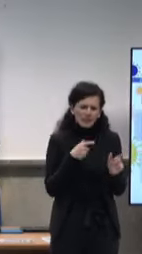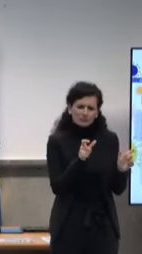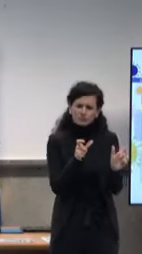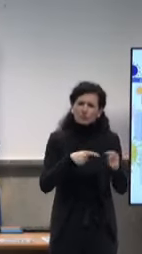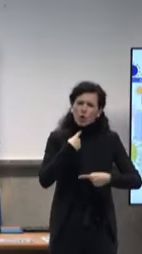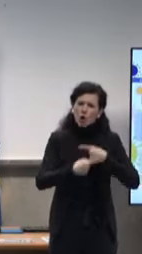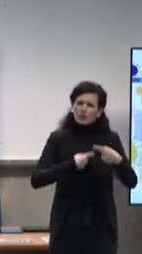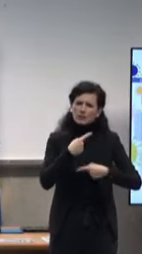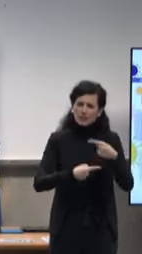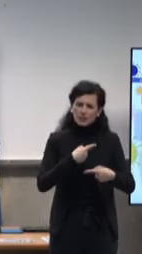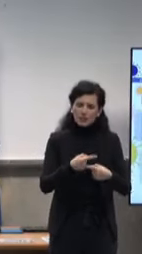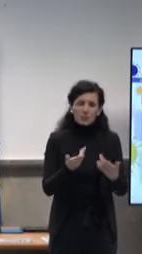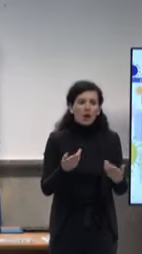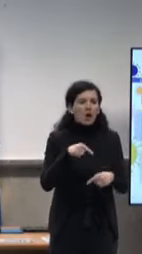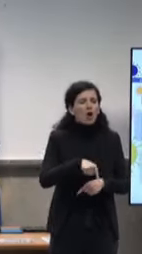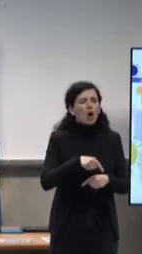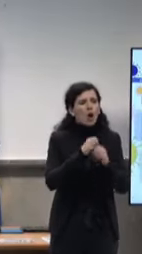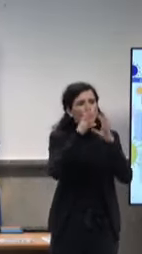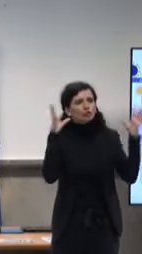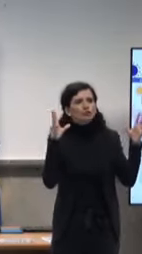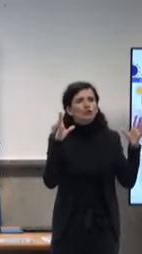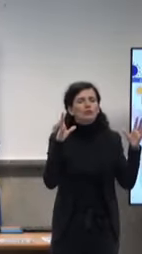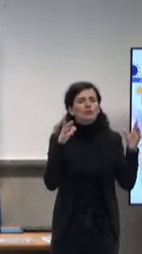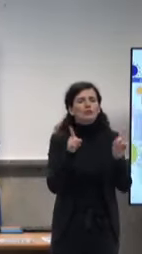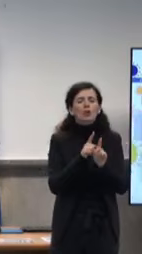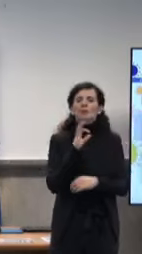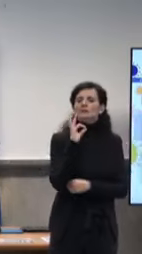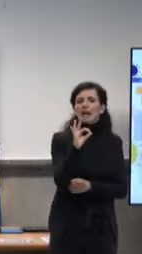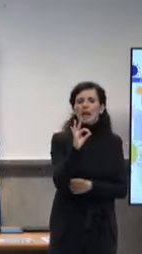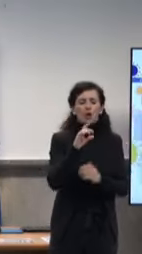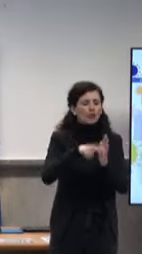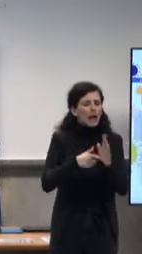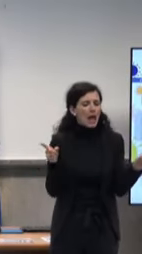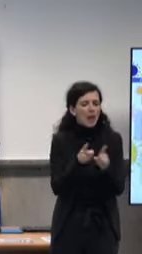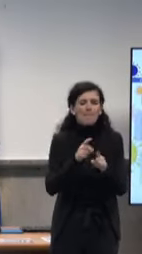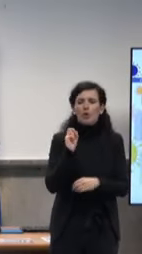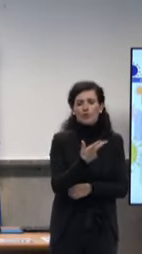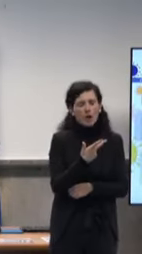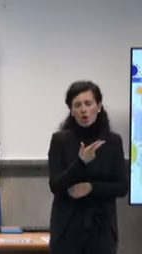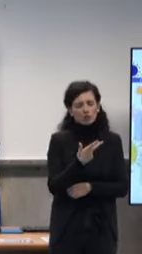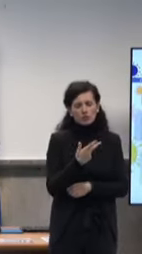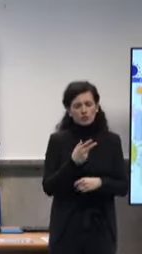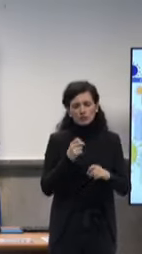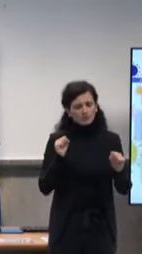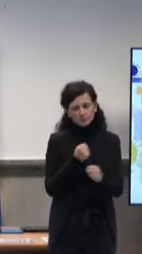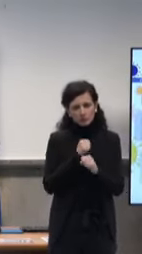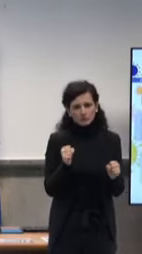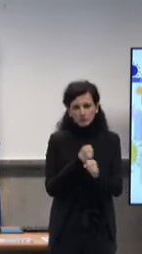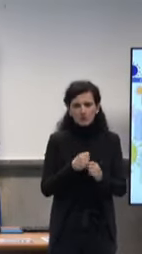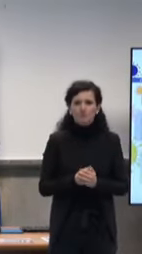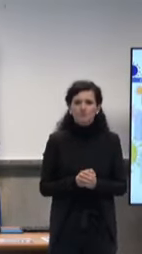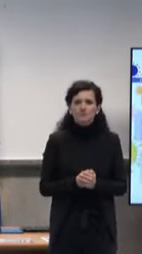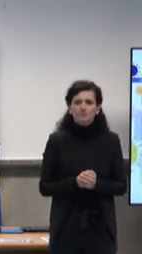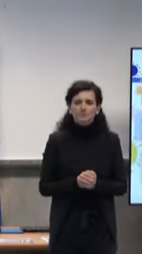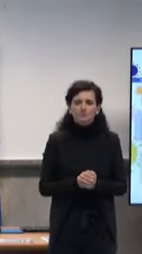è difficile immaginare un azzeramento nel tempo breve e ovviamente questo vuol dire